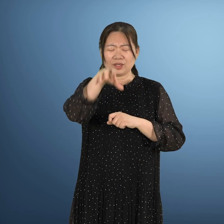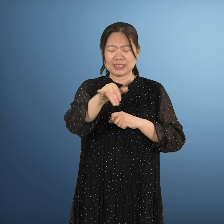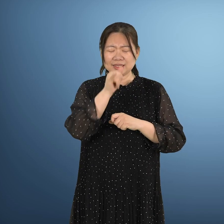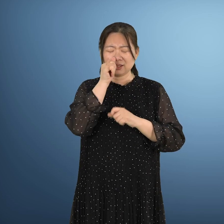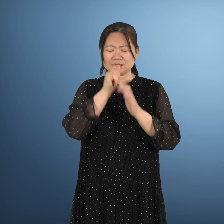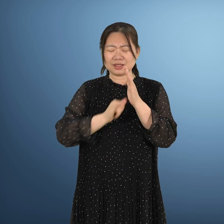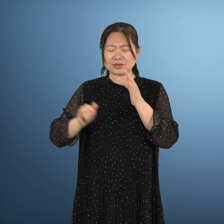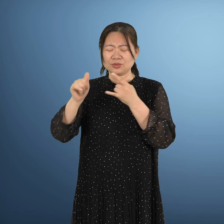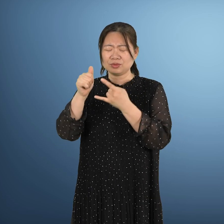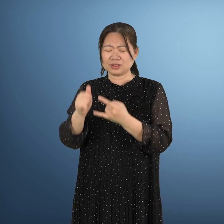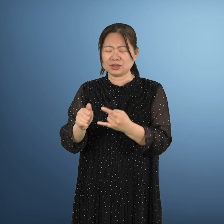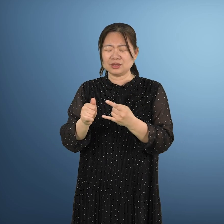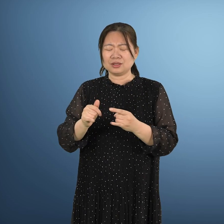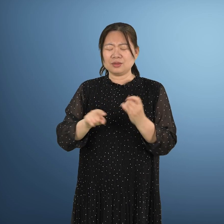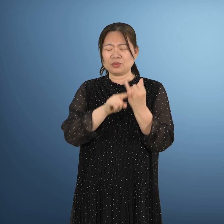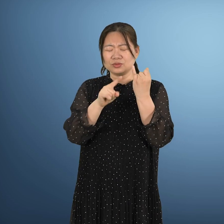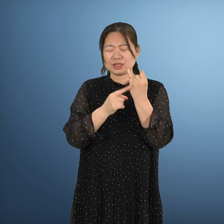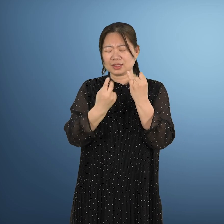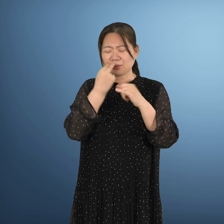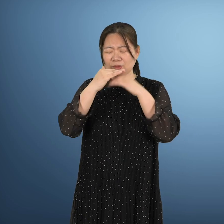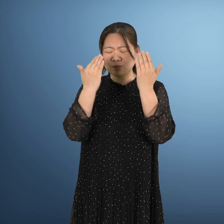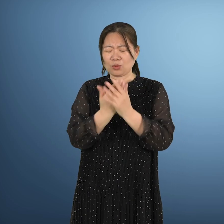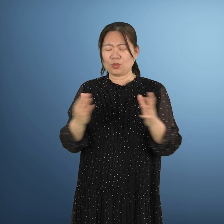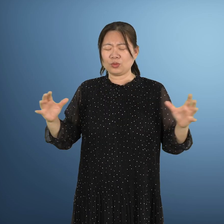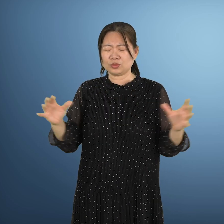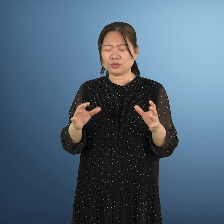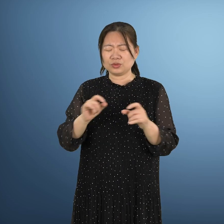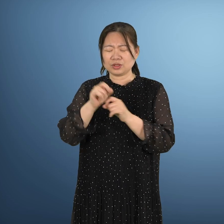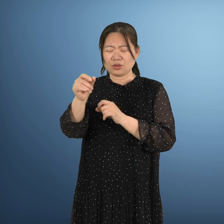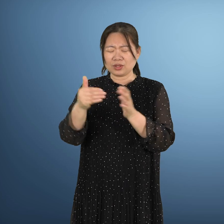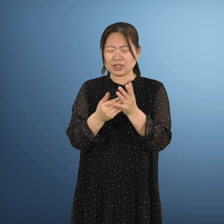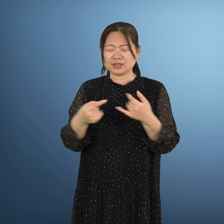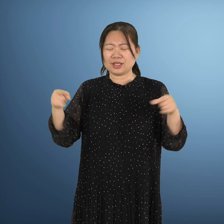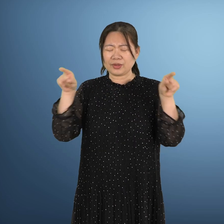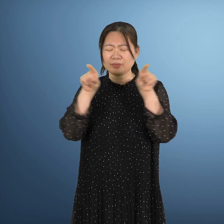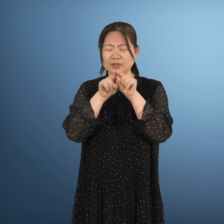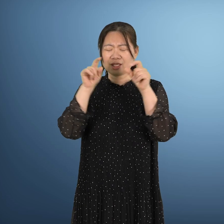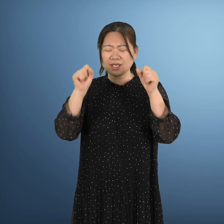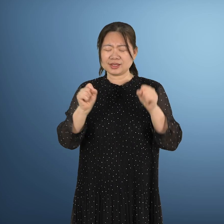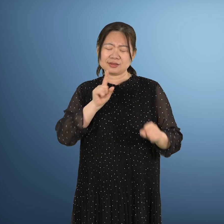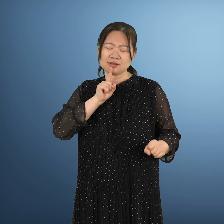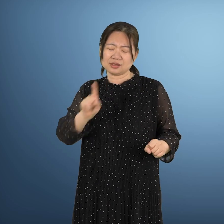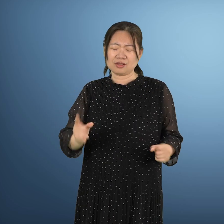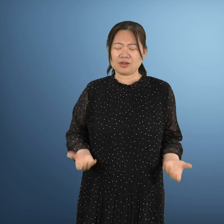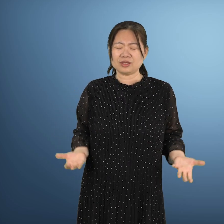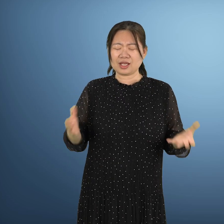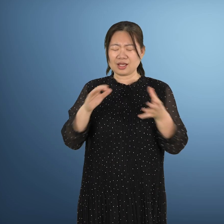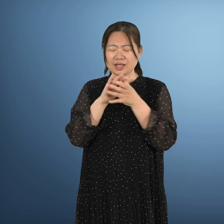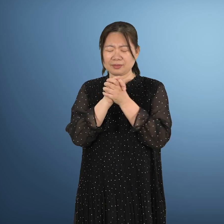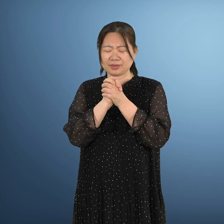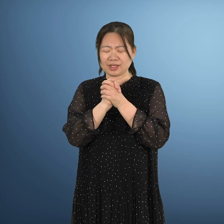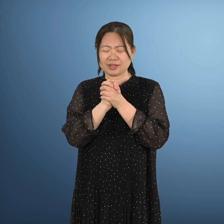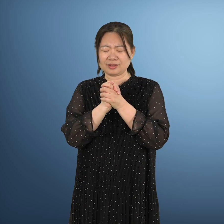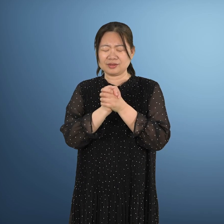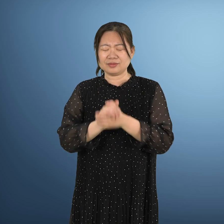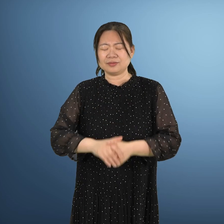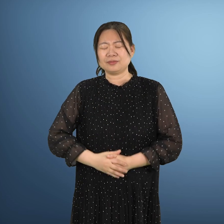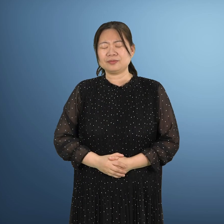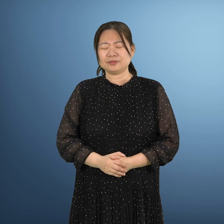가족들, 복중의 생명까지 영원토록 함께 있을지어다. 아멘.